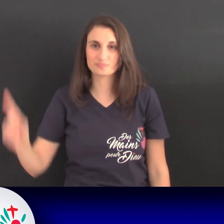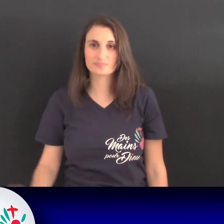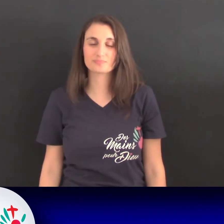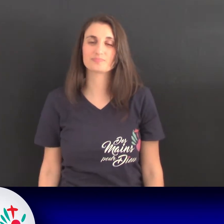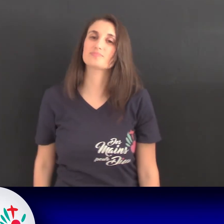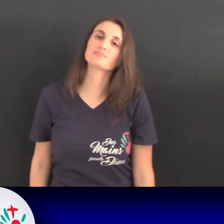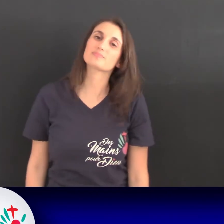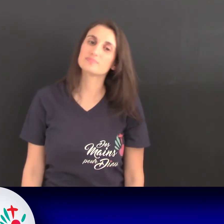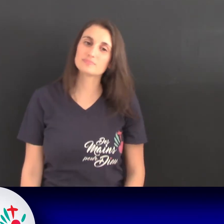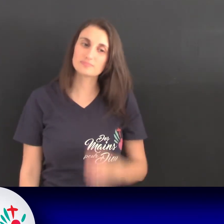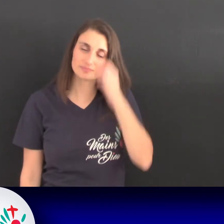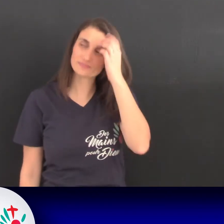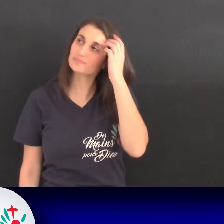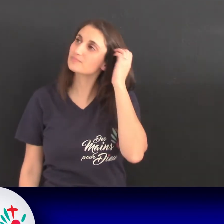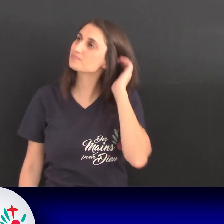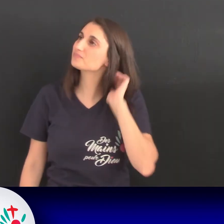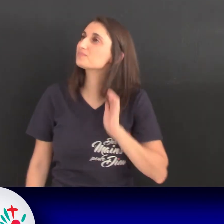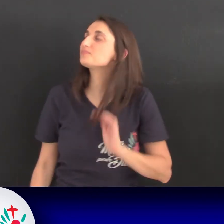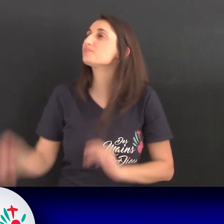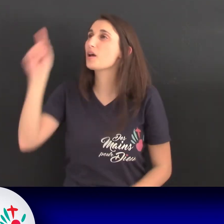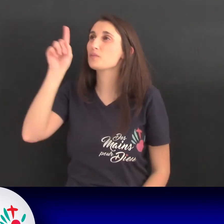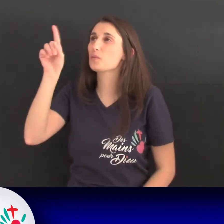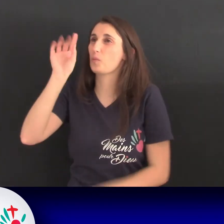Oui, tu as